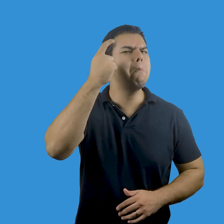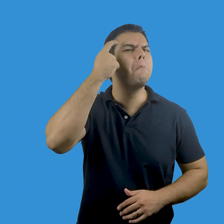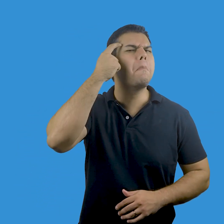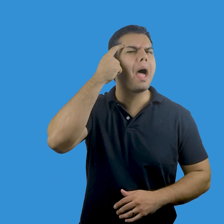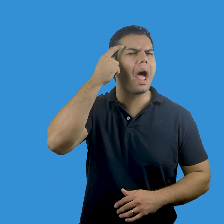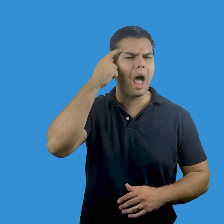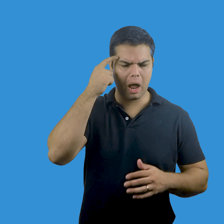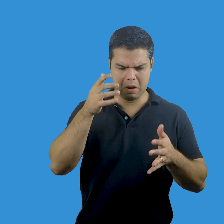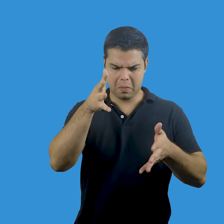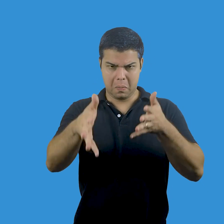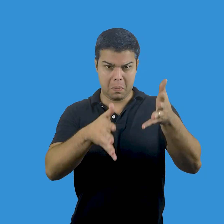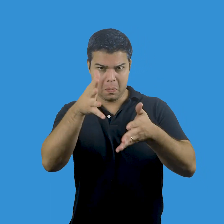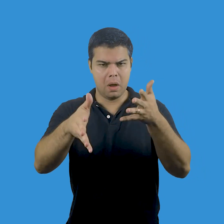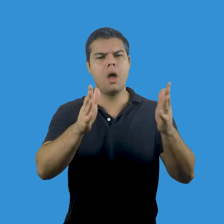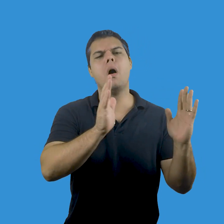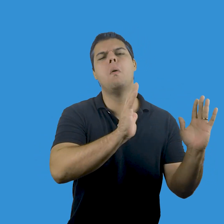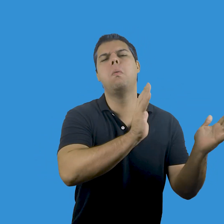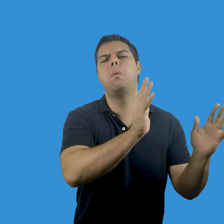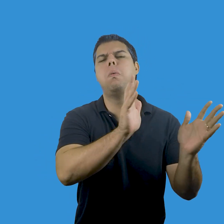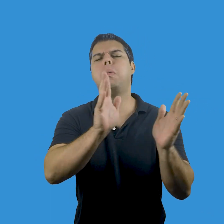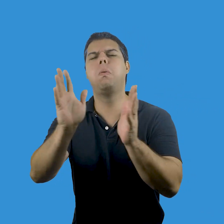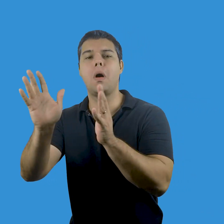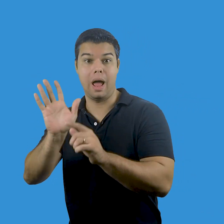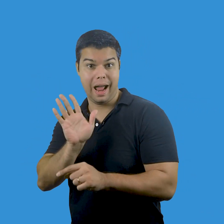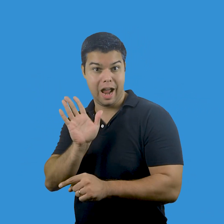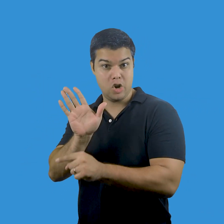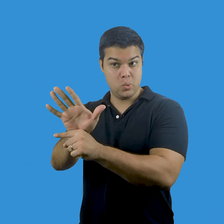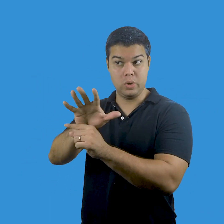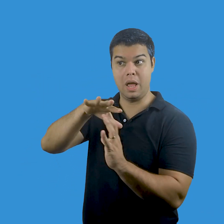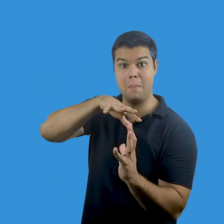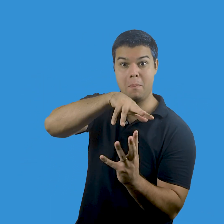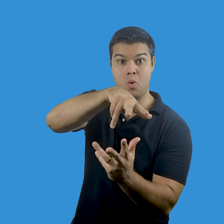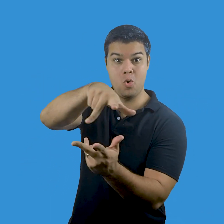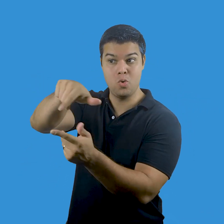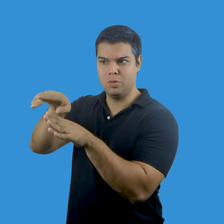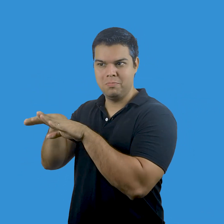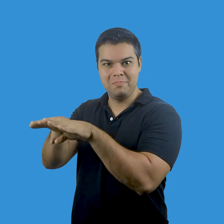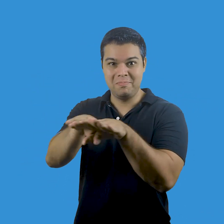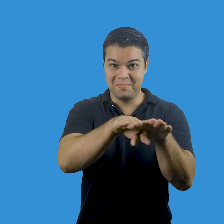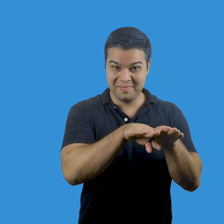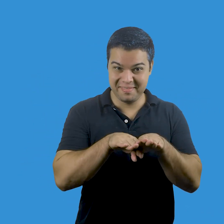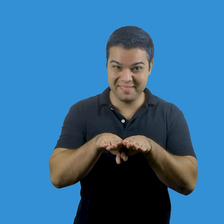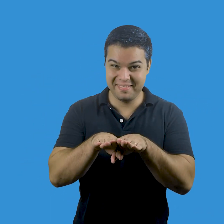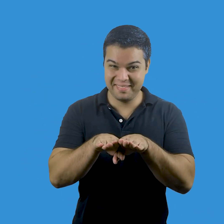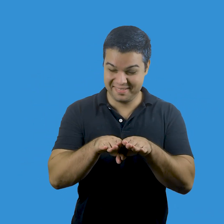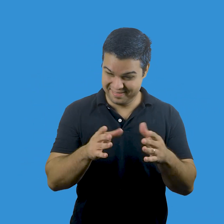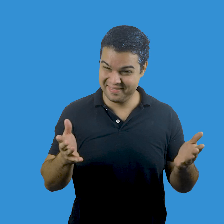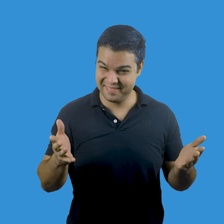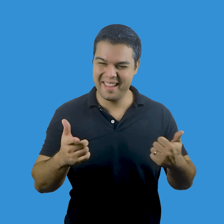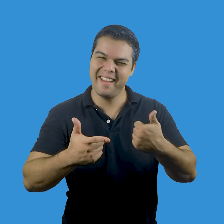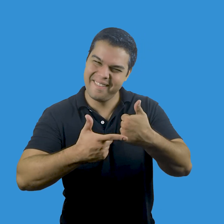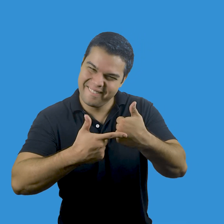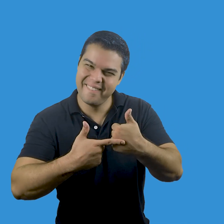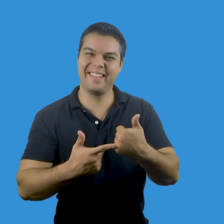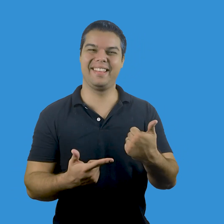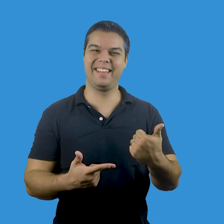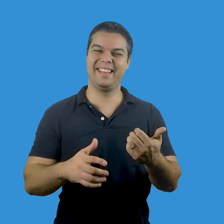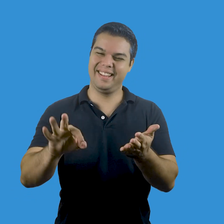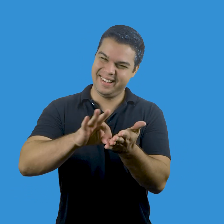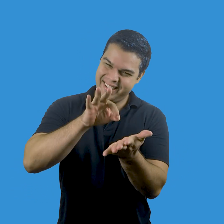nossos textos contribuem para a construção de um mundo mais justo? Curta e se inscreva. Pense em alguém para quem